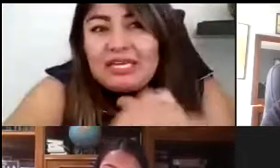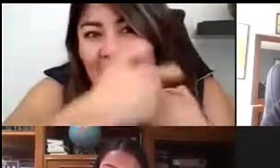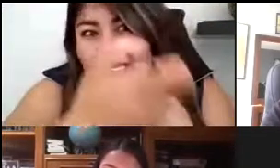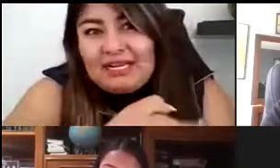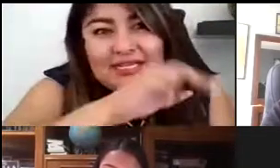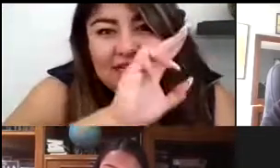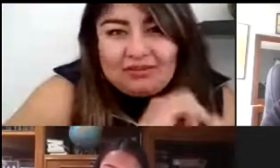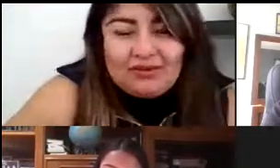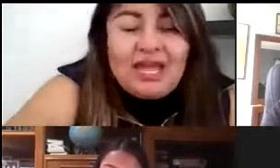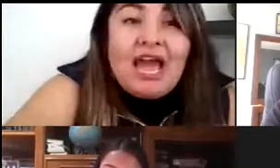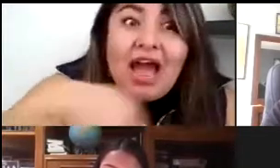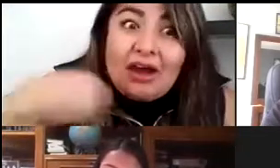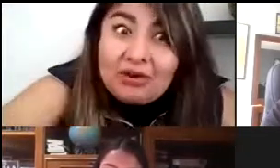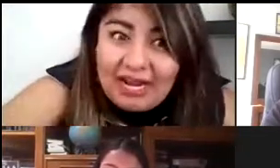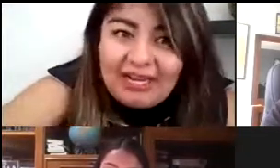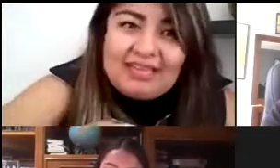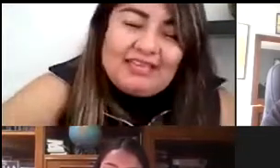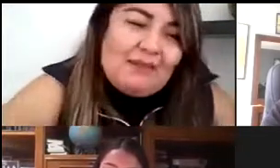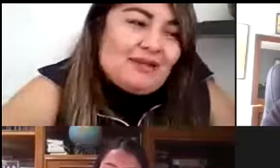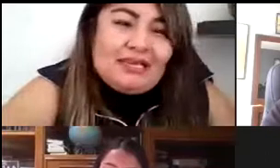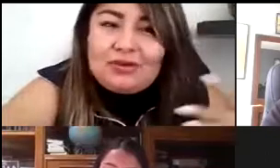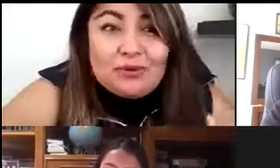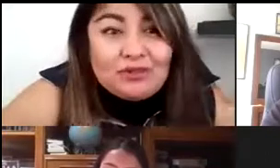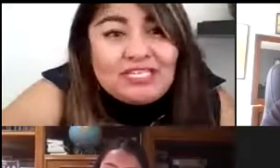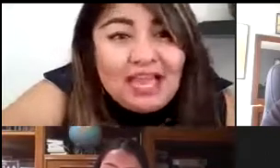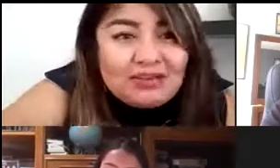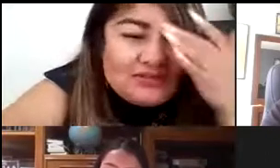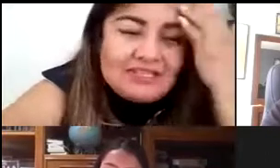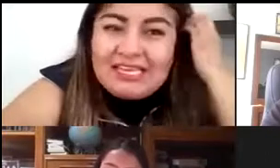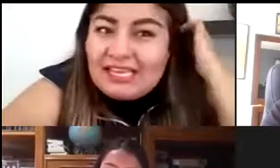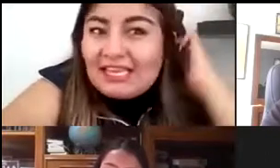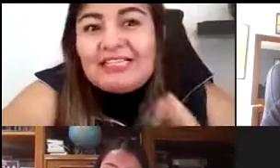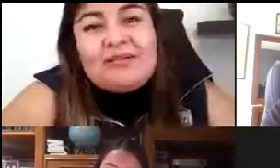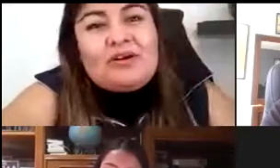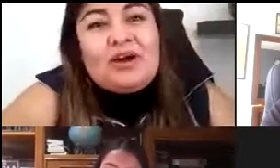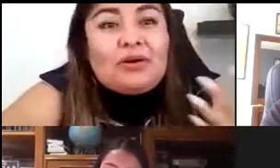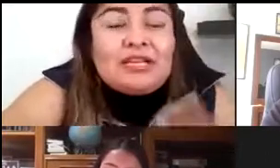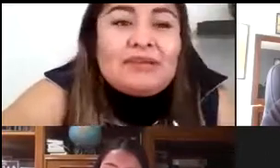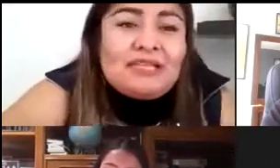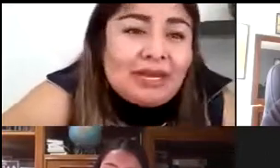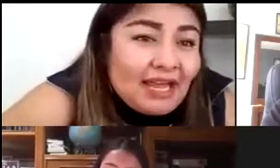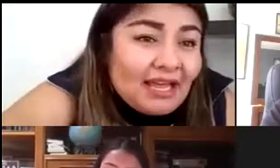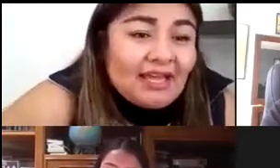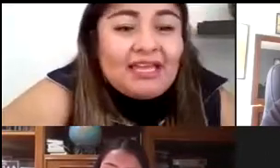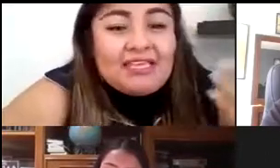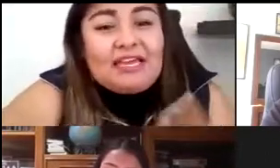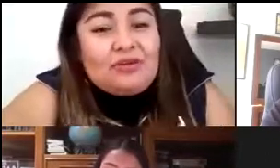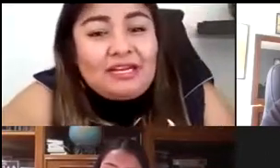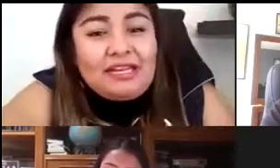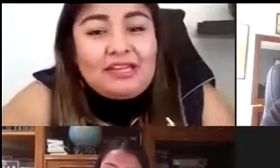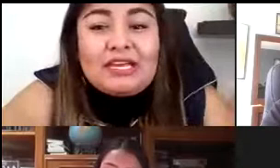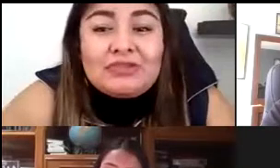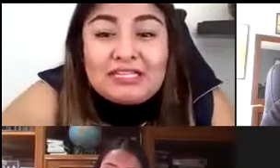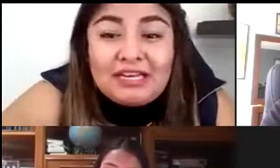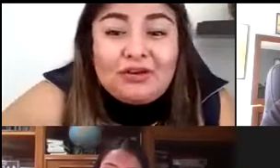yo risa y risa y todo. Ahora, que ya han pasado como 12 años, que ya trabajo, a lo mejor ya me hice amargada, ya no me